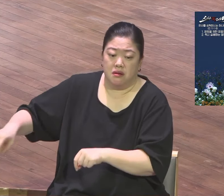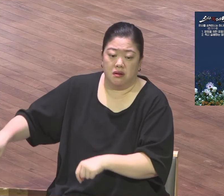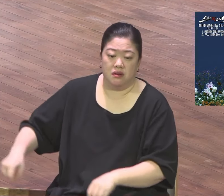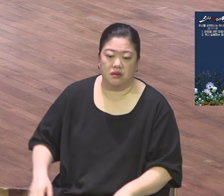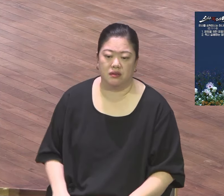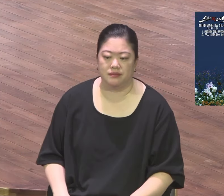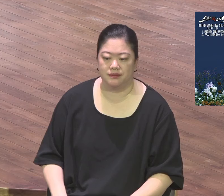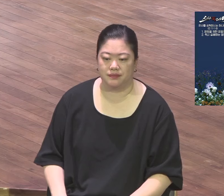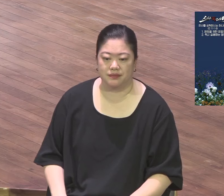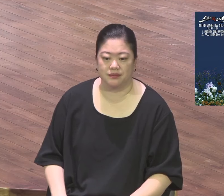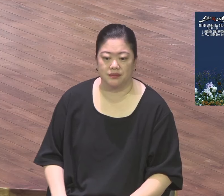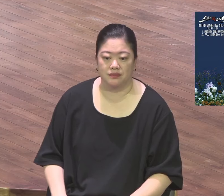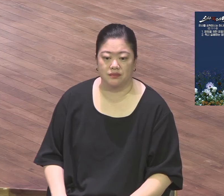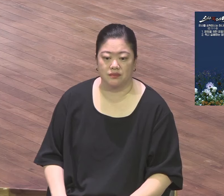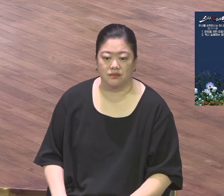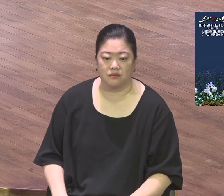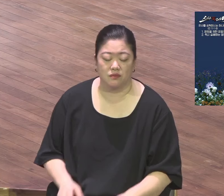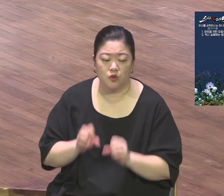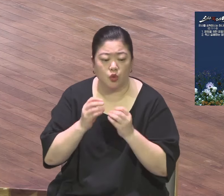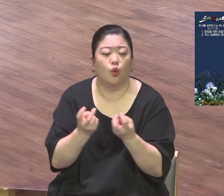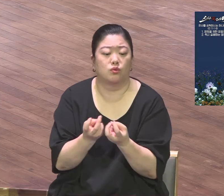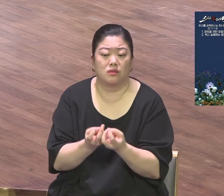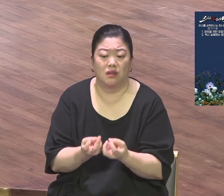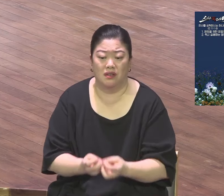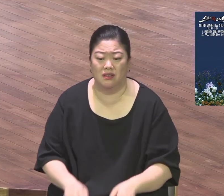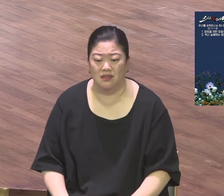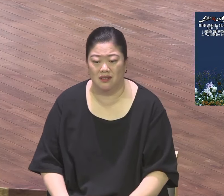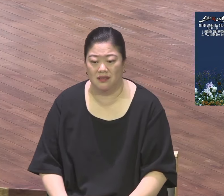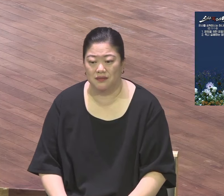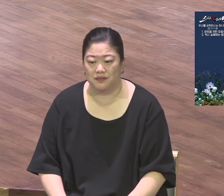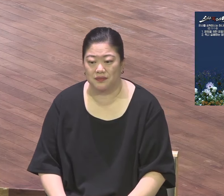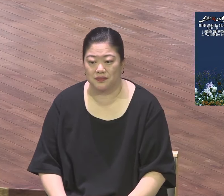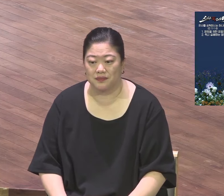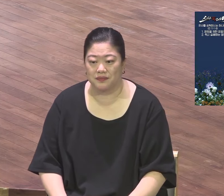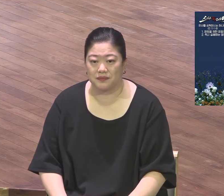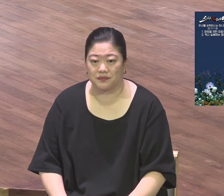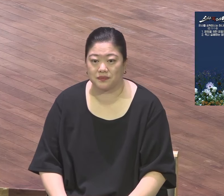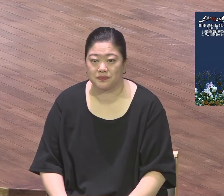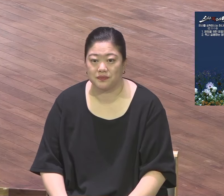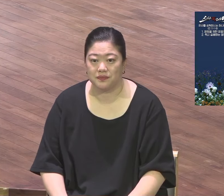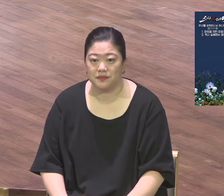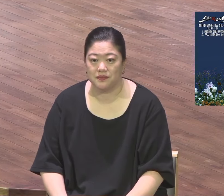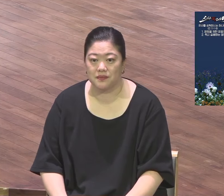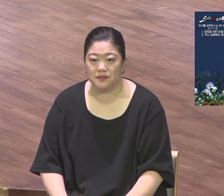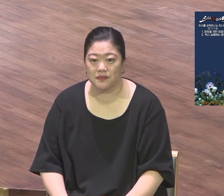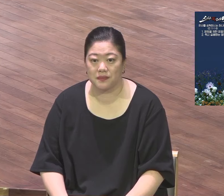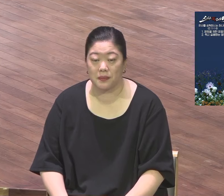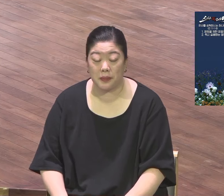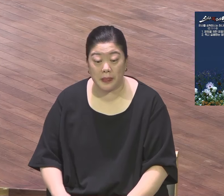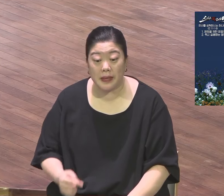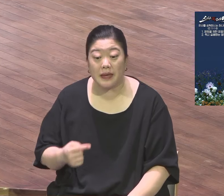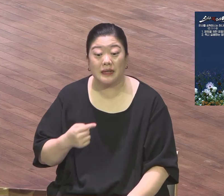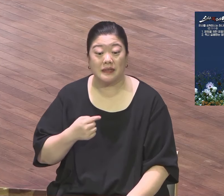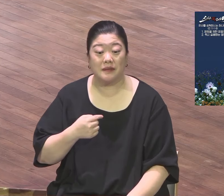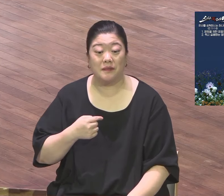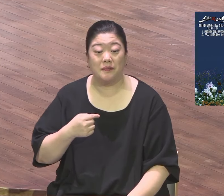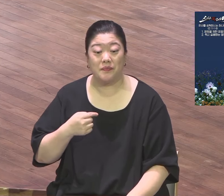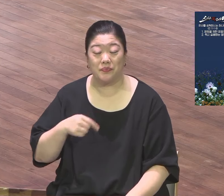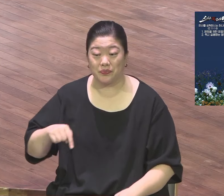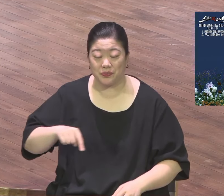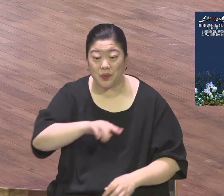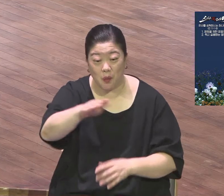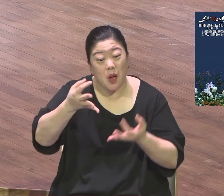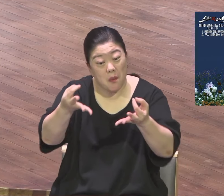제가 늘 말씀드리잖아요. 저는 적금 통장이 없었다고 내 개인의 적금 통장이 없었다고 수백억이 있는 사람으로 오해를 교회에서는 하고